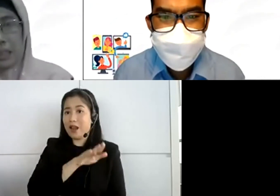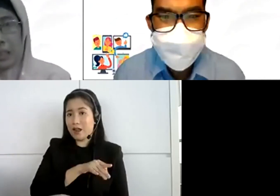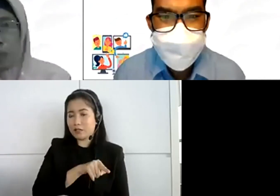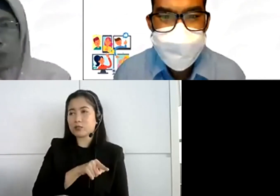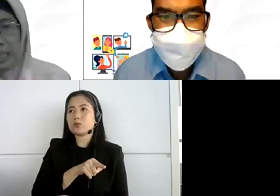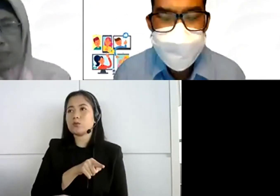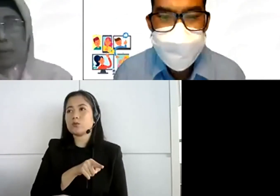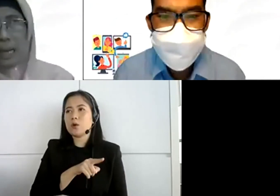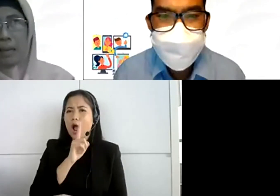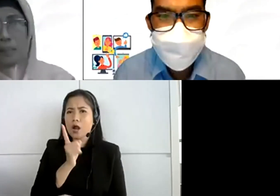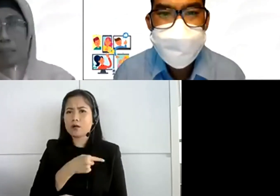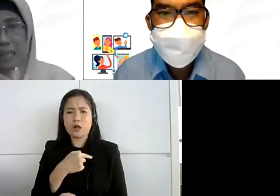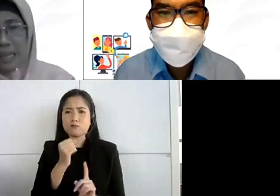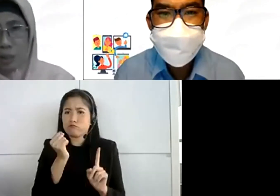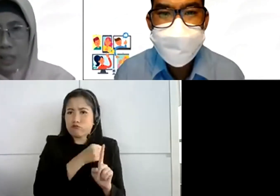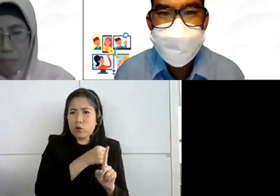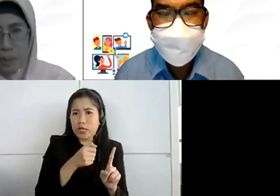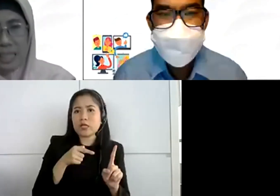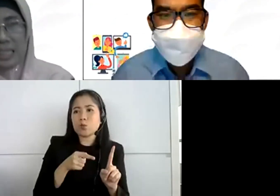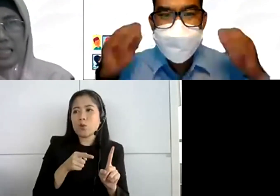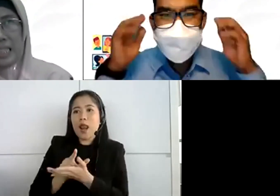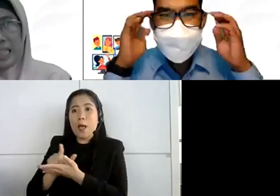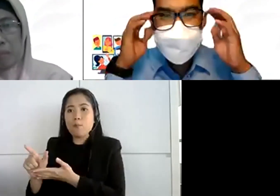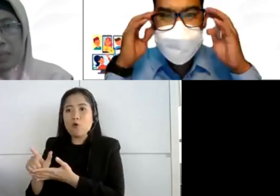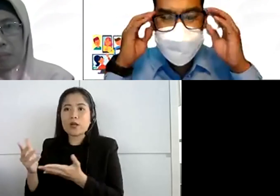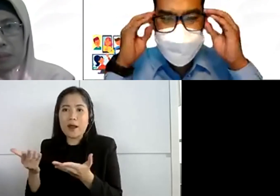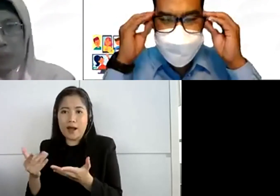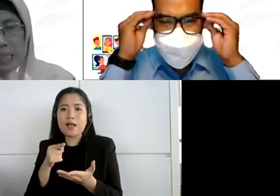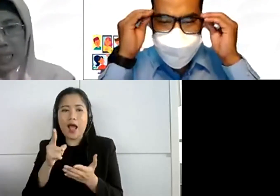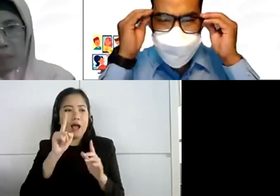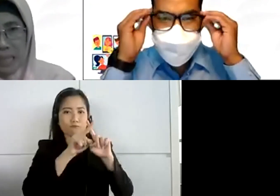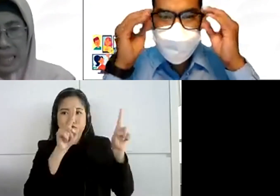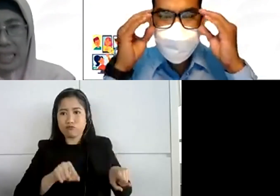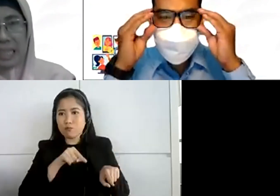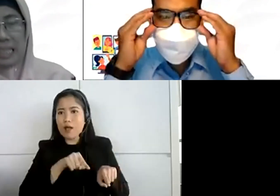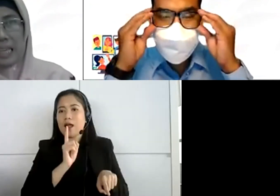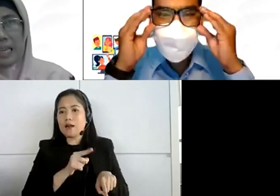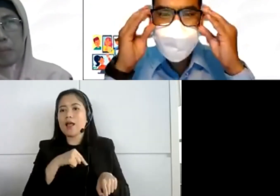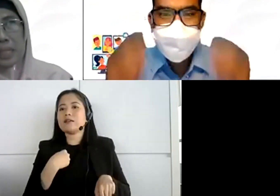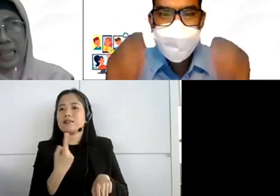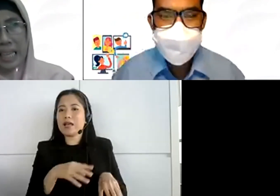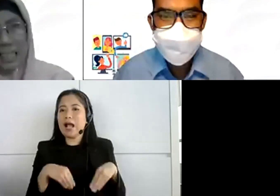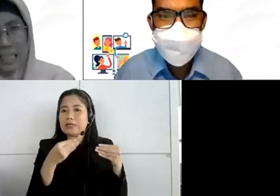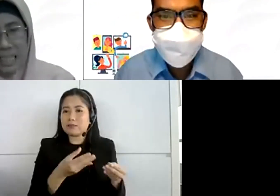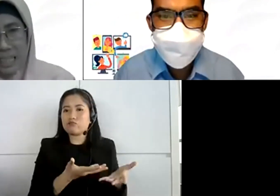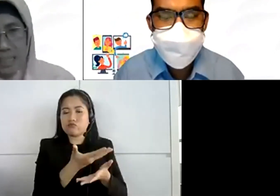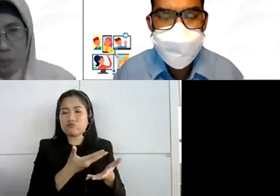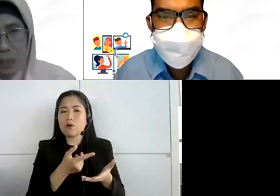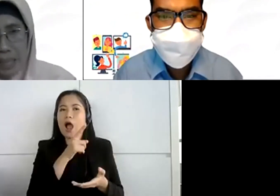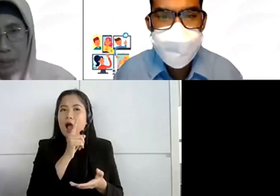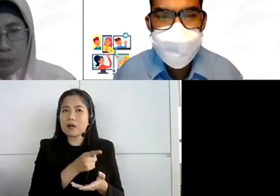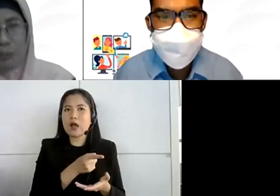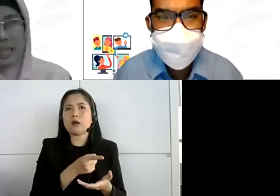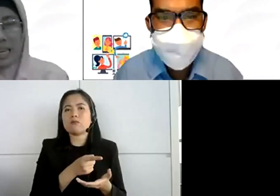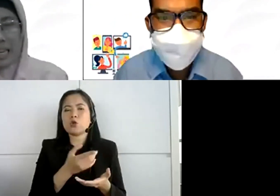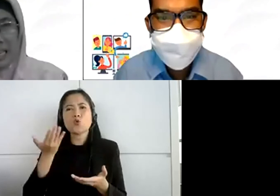mendapatkan bullying, maka di mana harus lapornya. Jadi kami memberikan penanganan. Kami mendengar dari salah satu